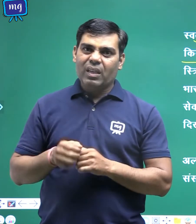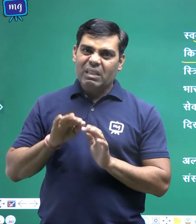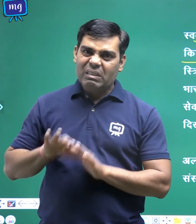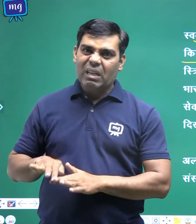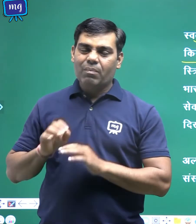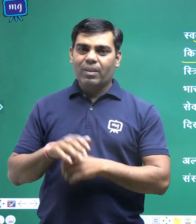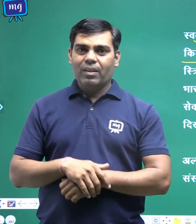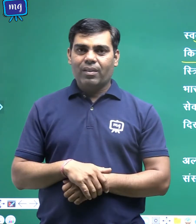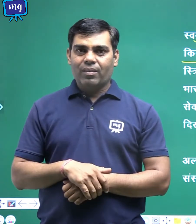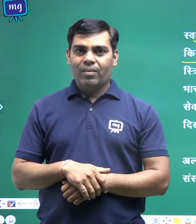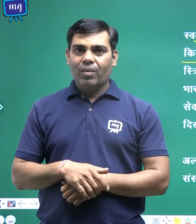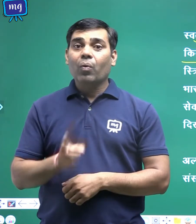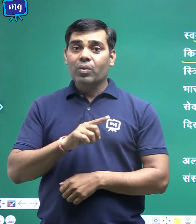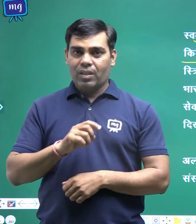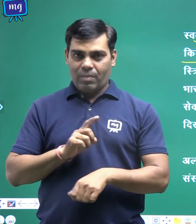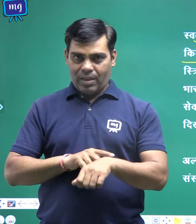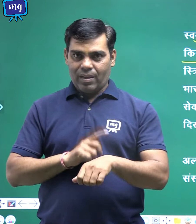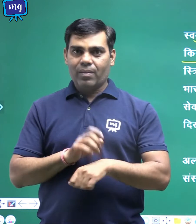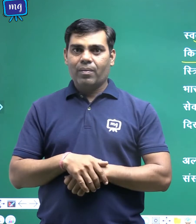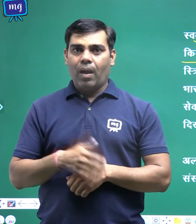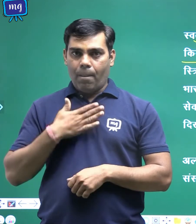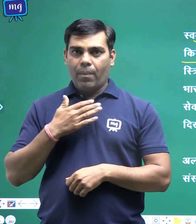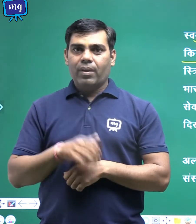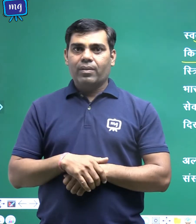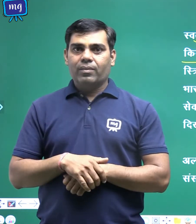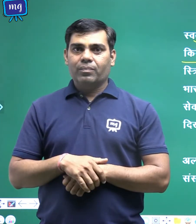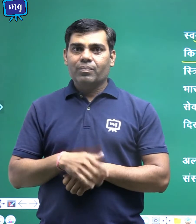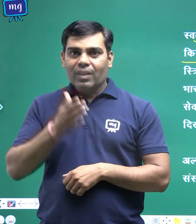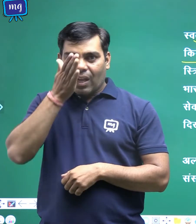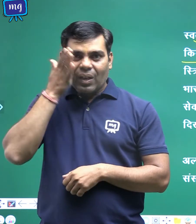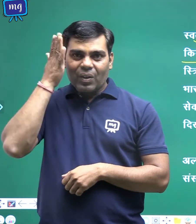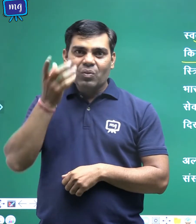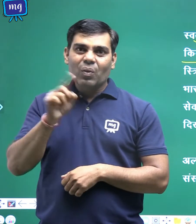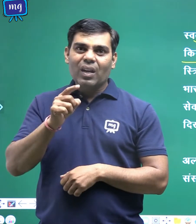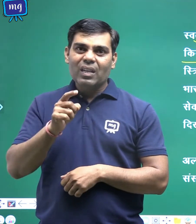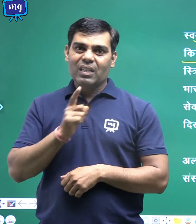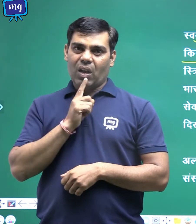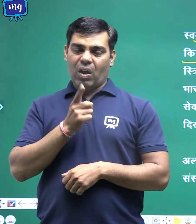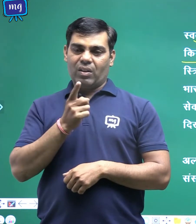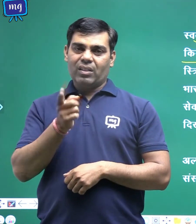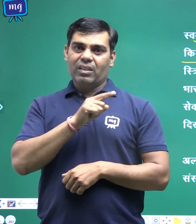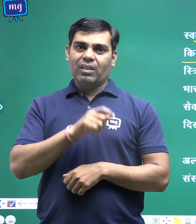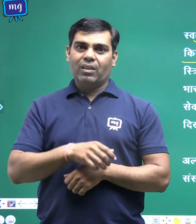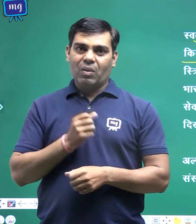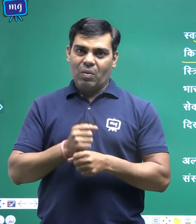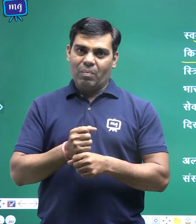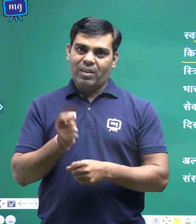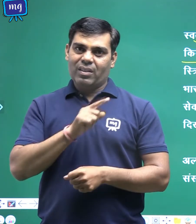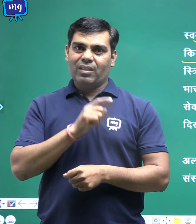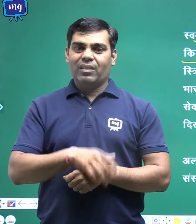गुलाम थे। उस समय हम पर अंग्रेज़ों का शासन था।